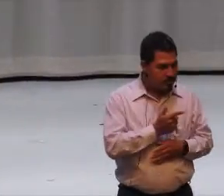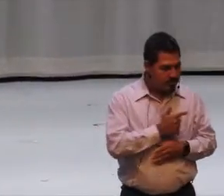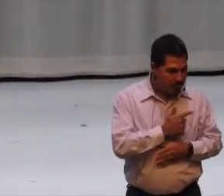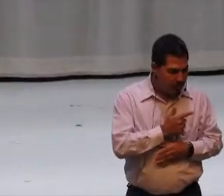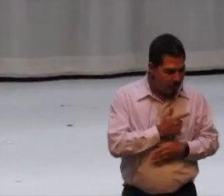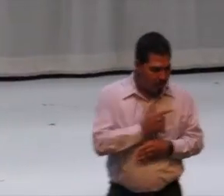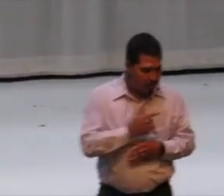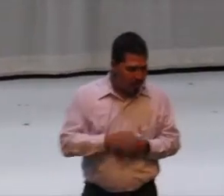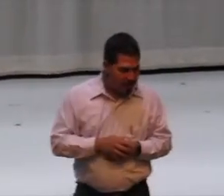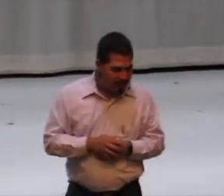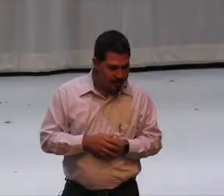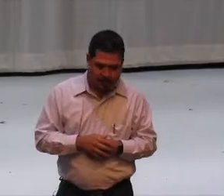estamos un poco haraganes,